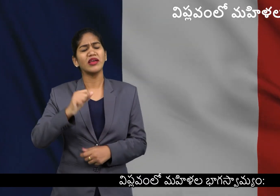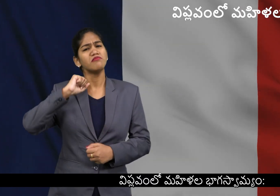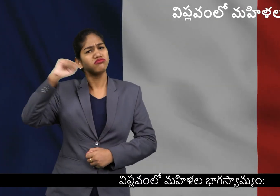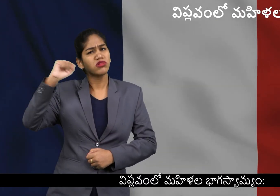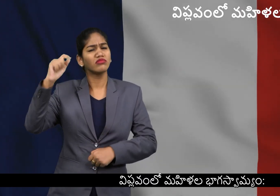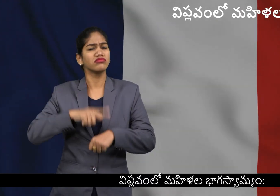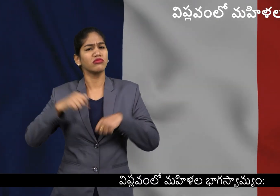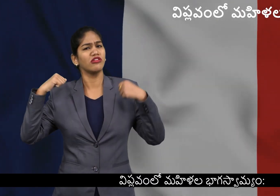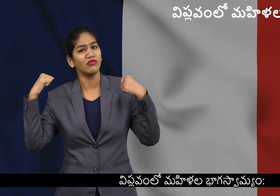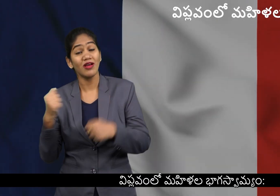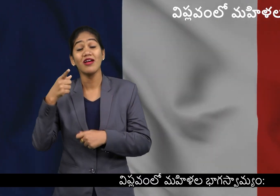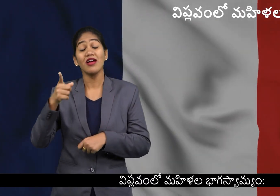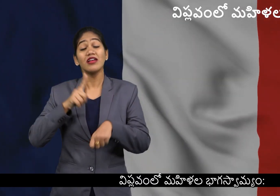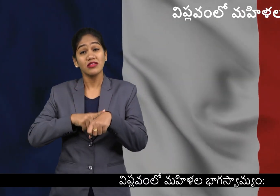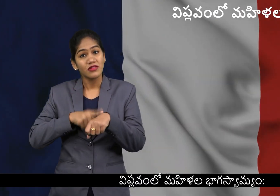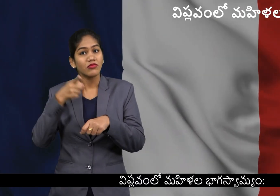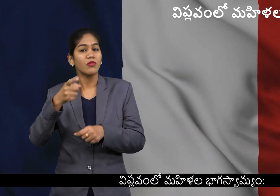విప్లవంలో మహిళల భాగస్వామ్యం.